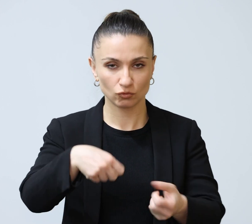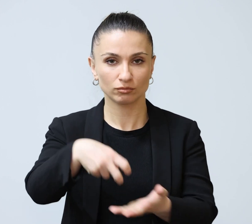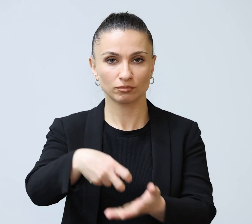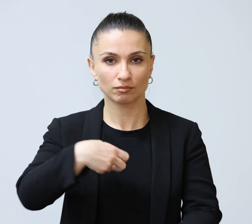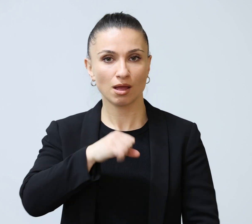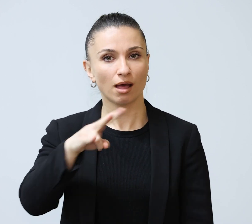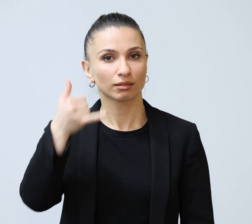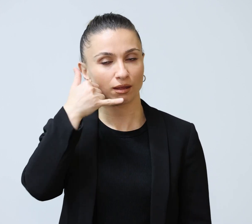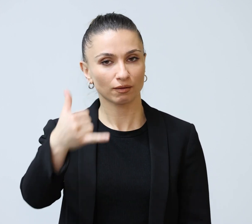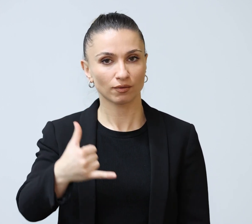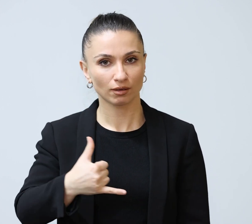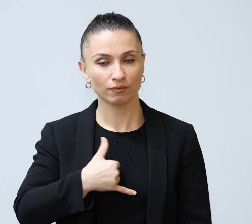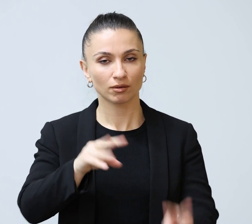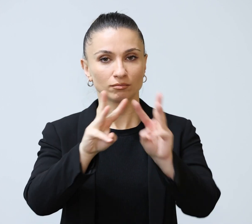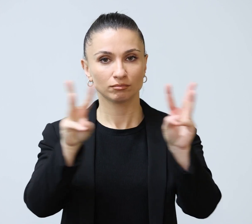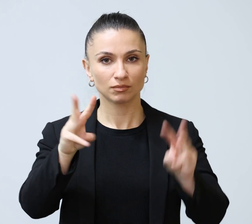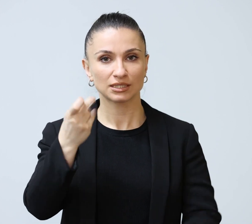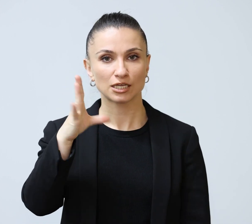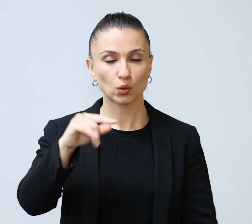3w.cesco.g Facebook-յան էջ՝